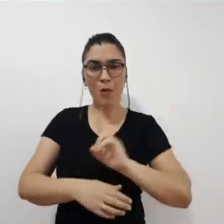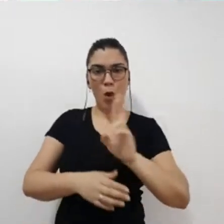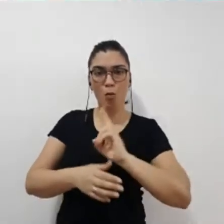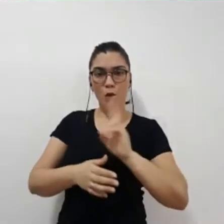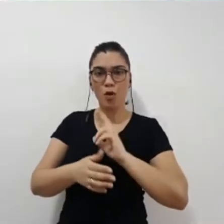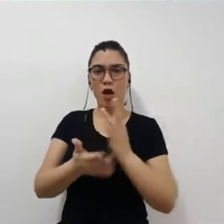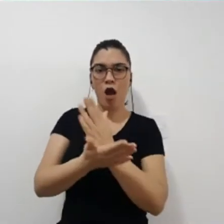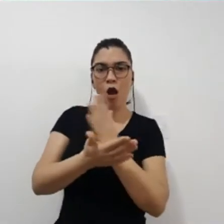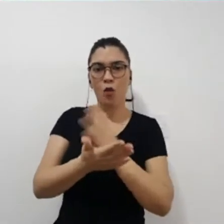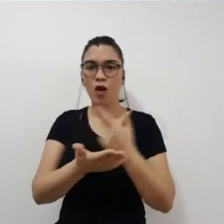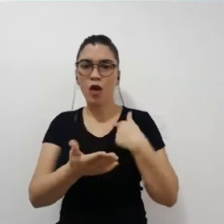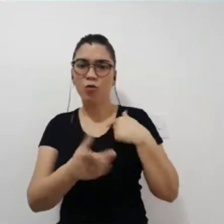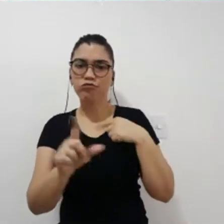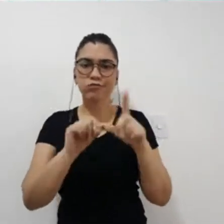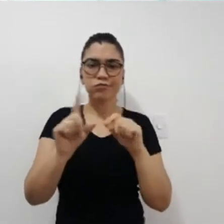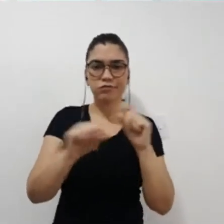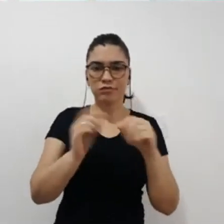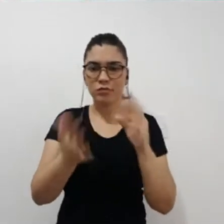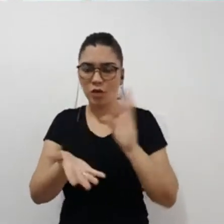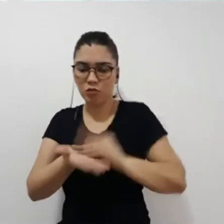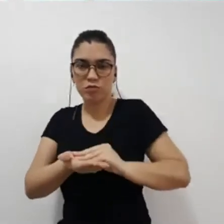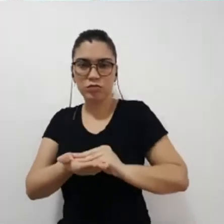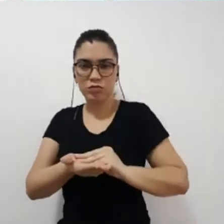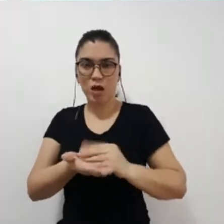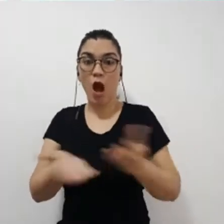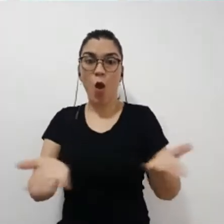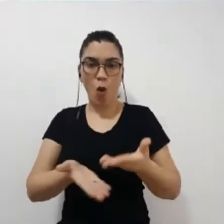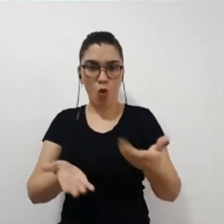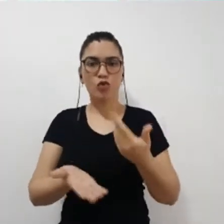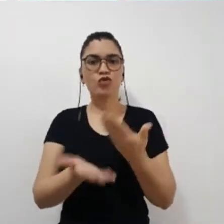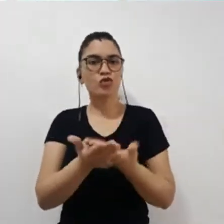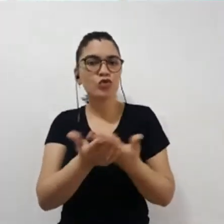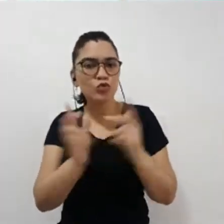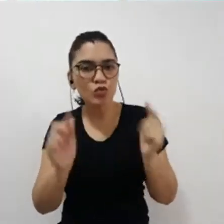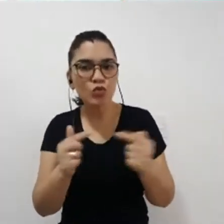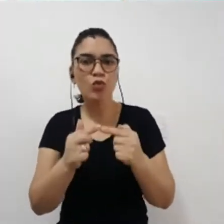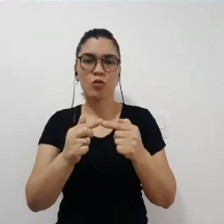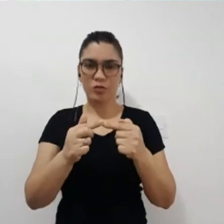tentar trazer para vocês uma mensagem que pudesse